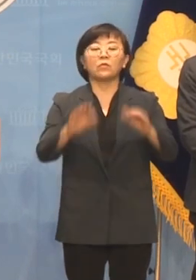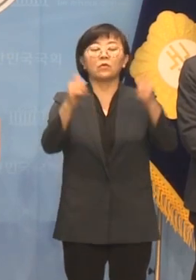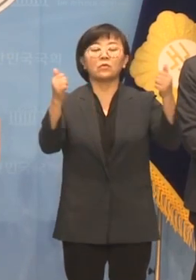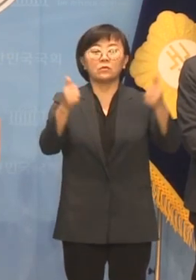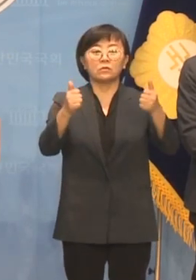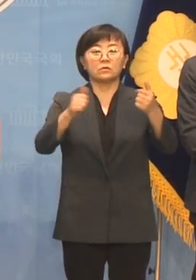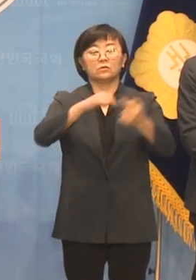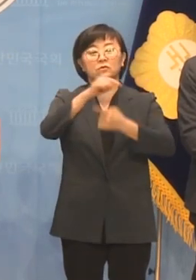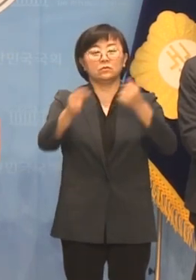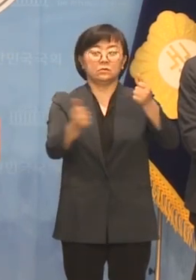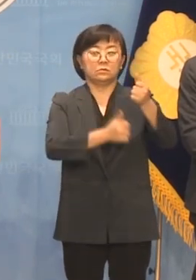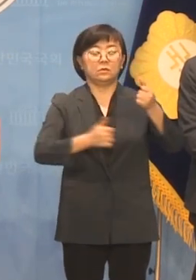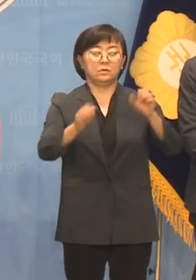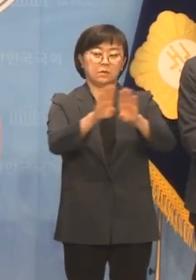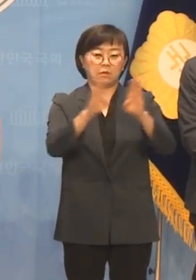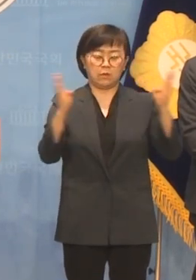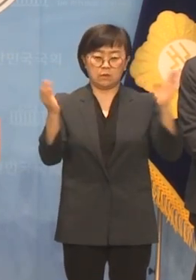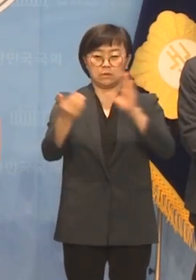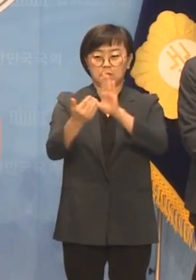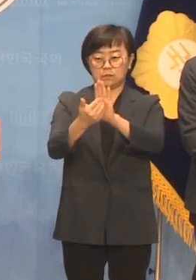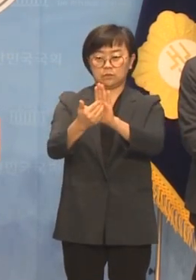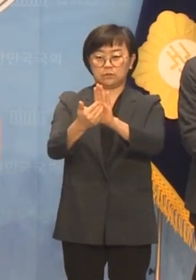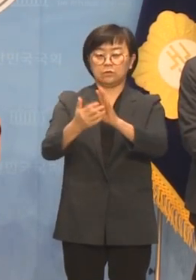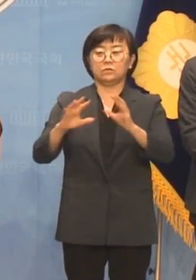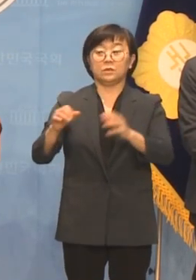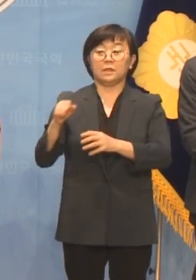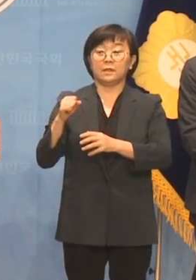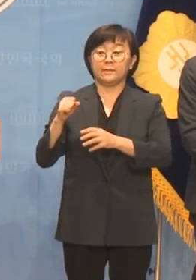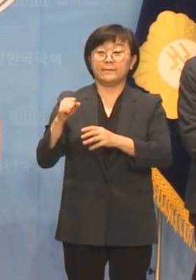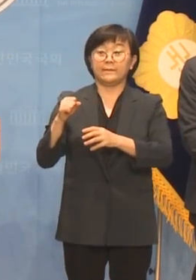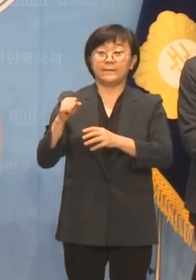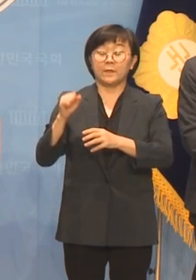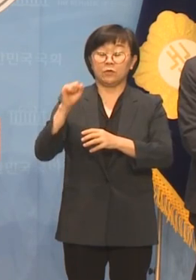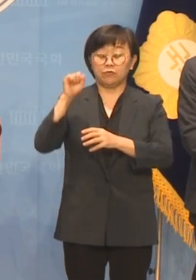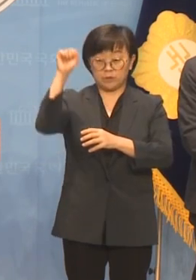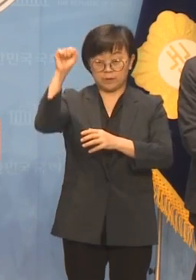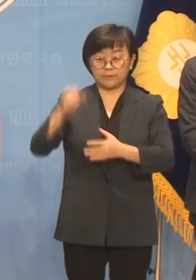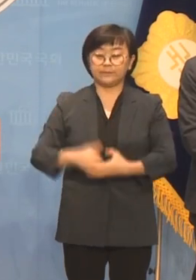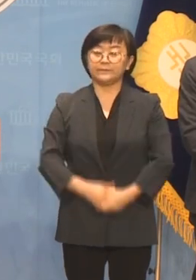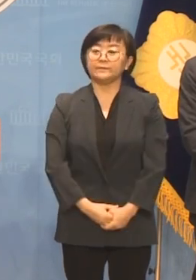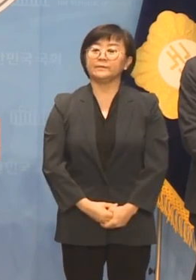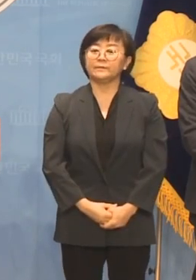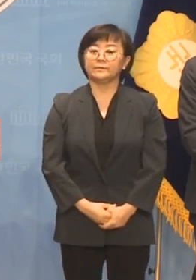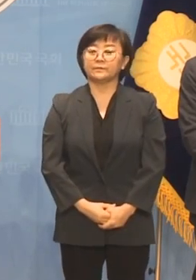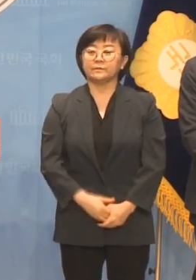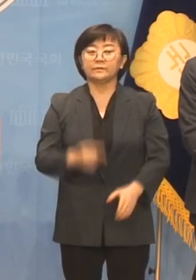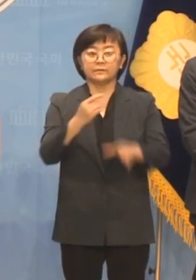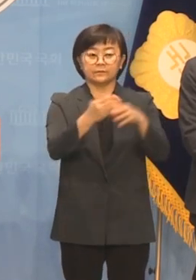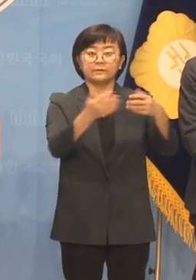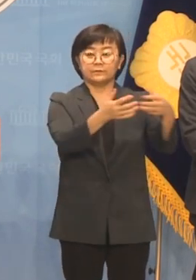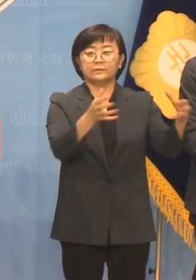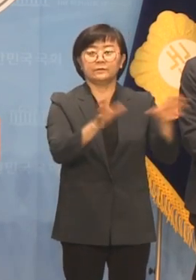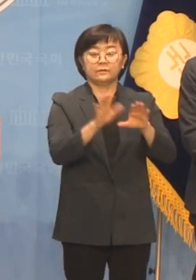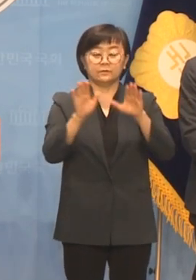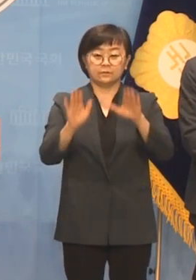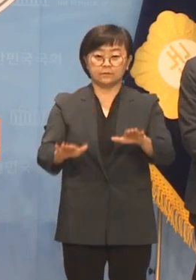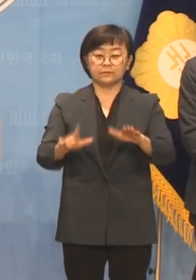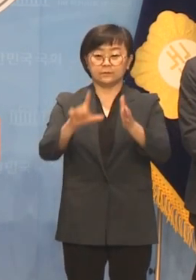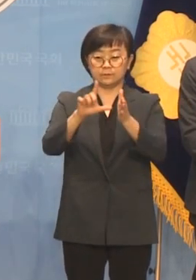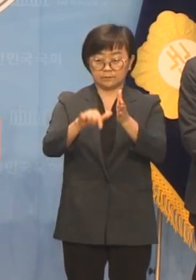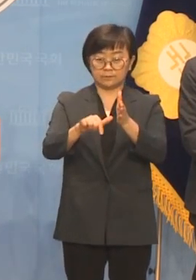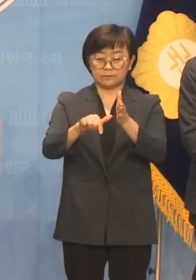국회 운영위원회 개회를 거부한 국민의힘을 규탄한다. 민주당은 오늘 이